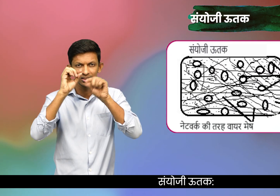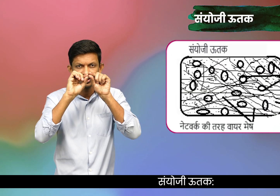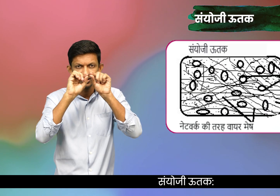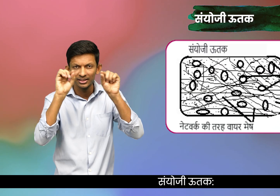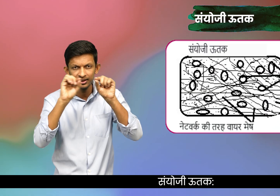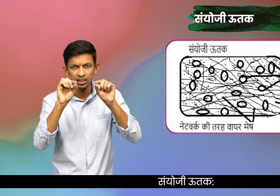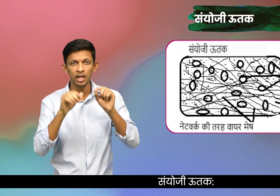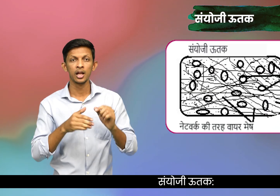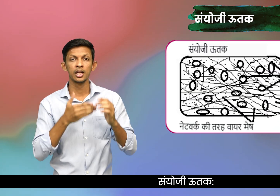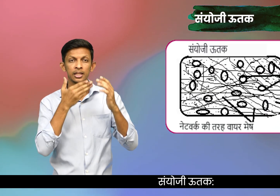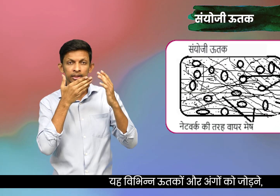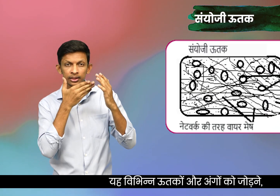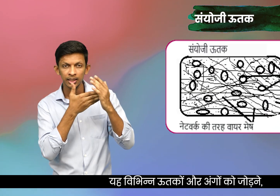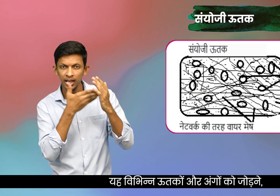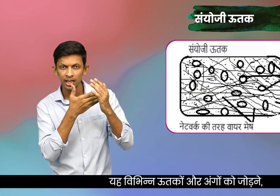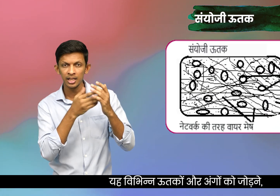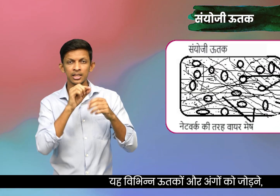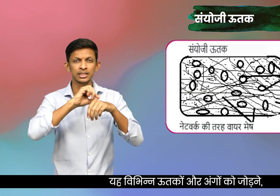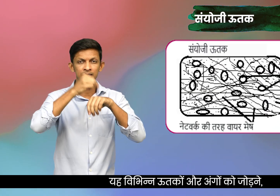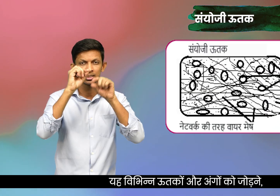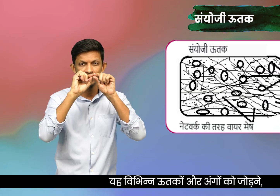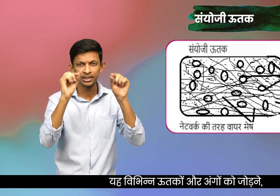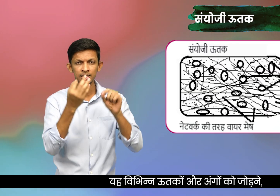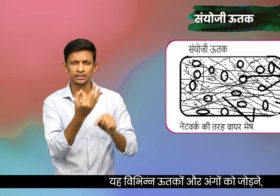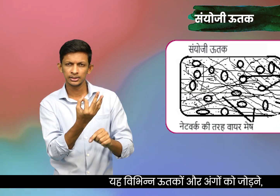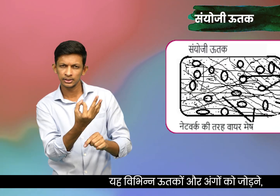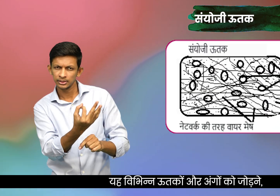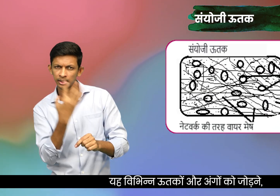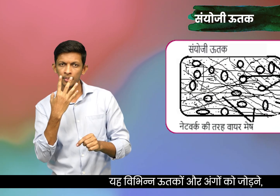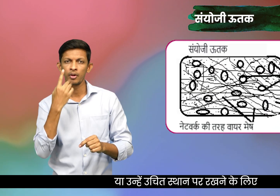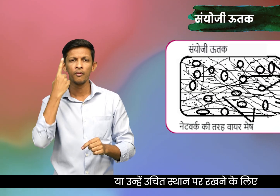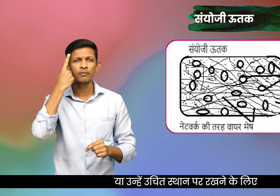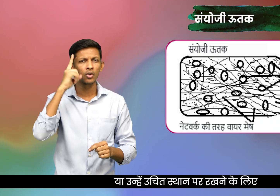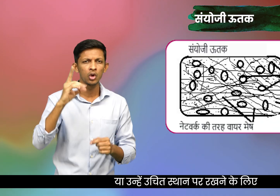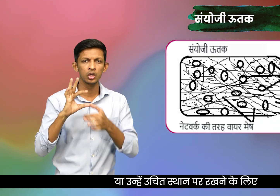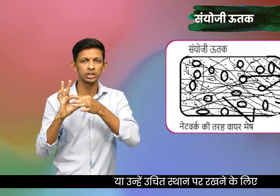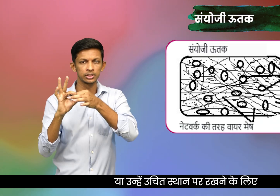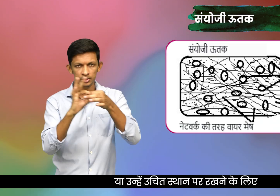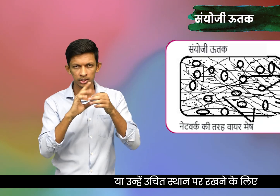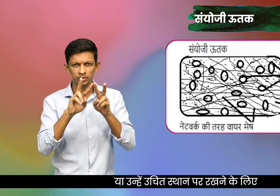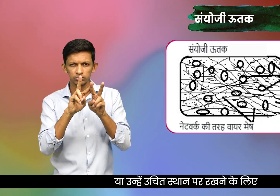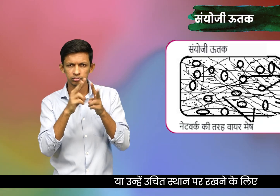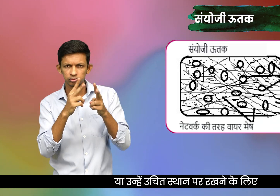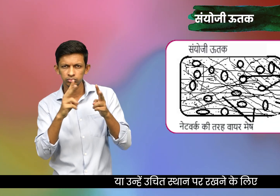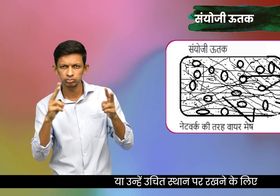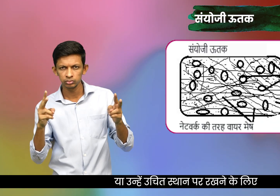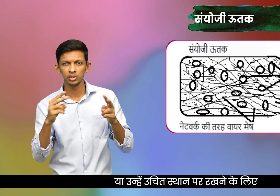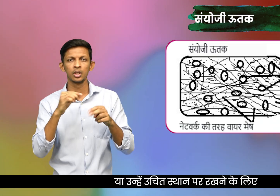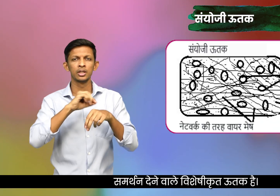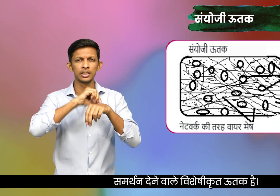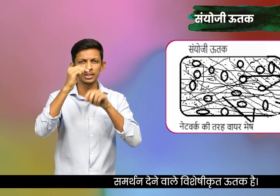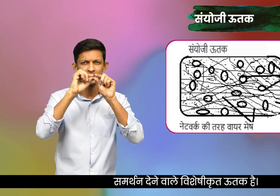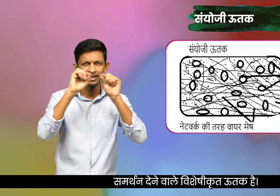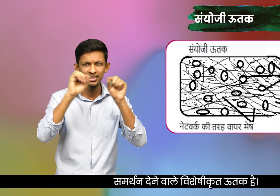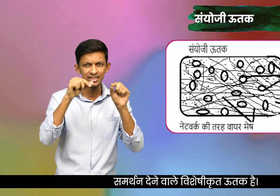संयोजी ऊतक: यह विभिन्न ऊतकों और अंगों को जोड़ने या उन्हें उचित स्थान पर रखने के लिए